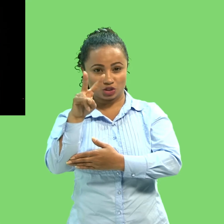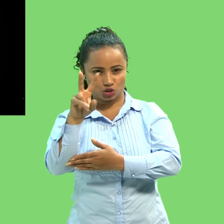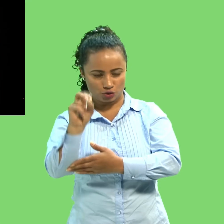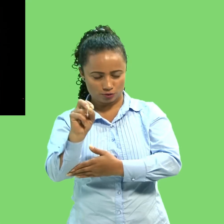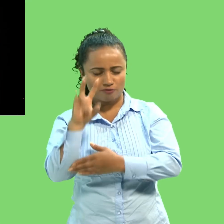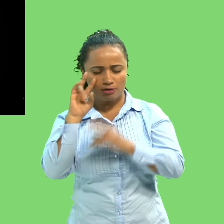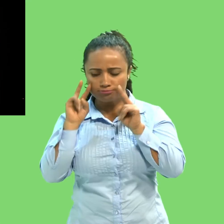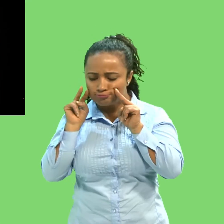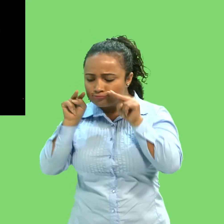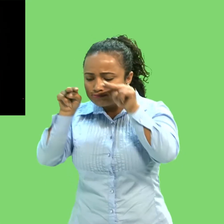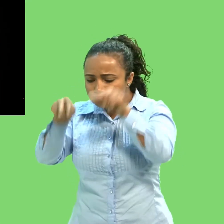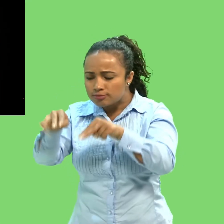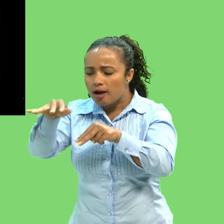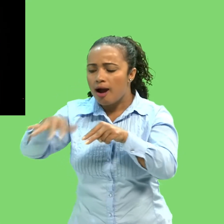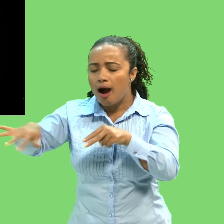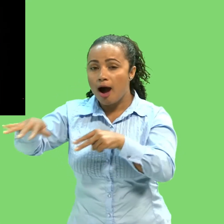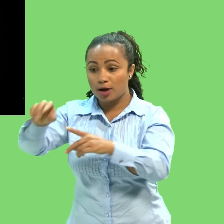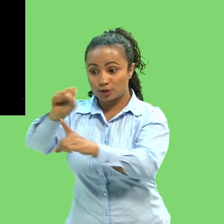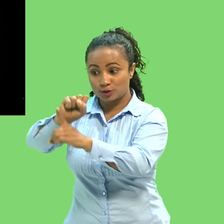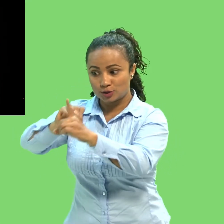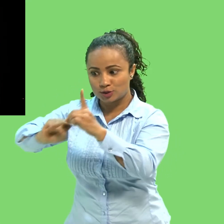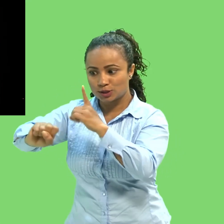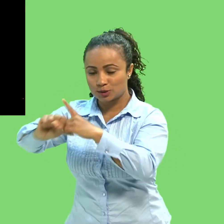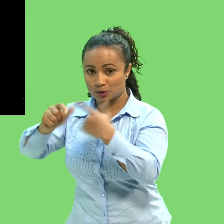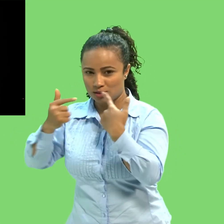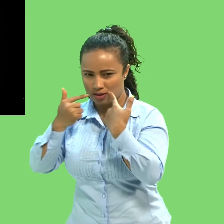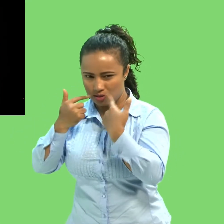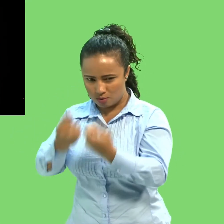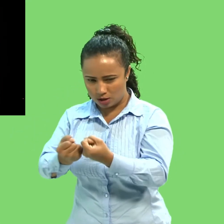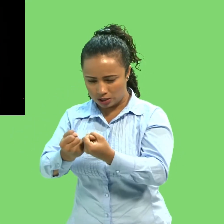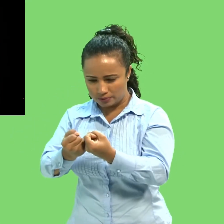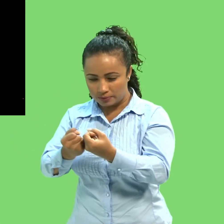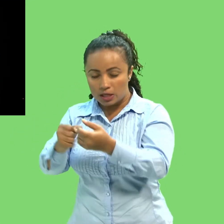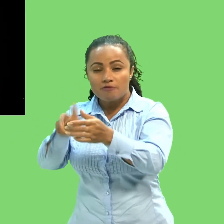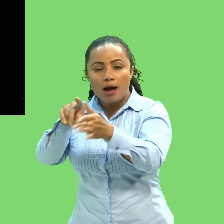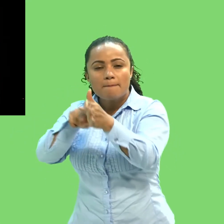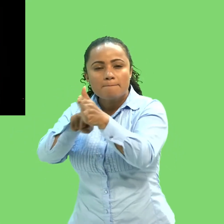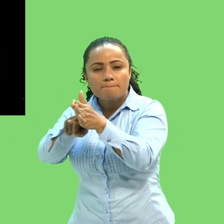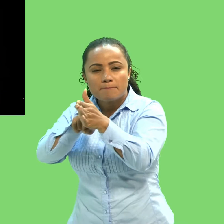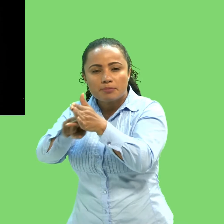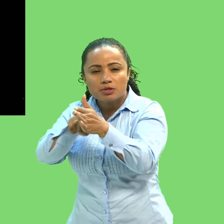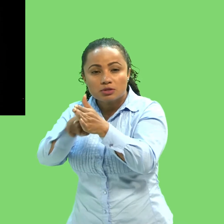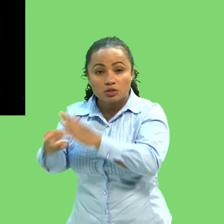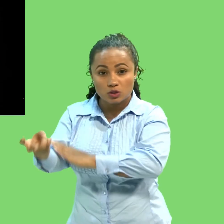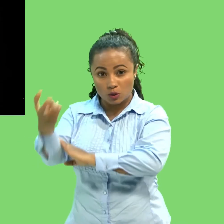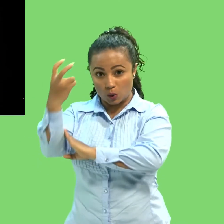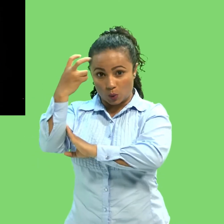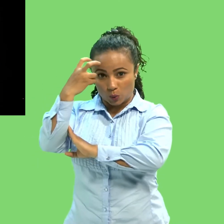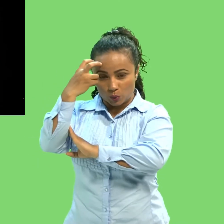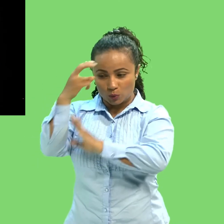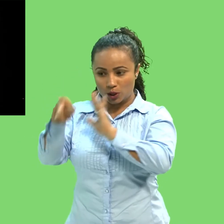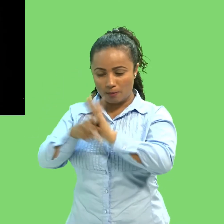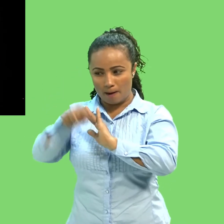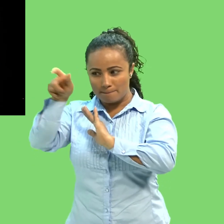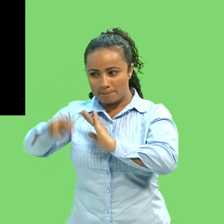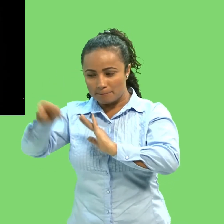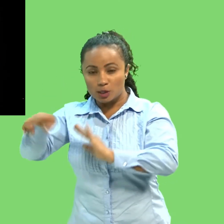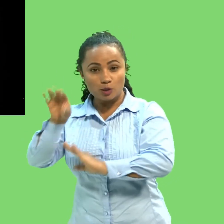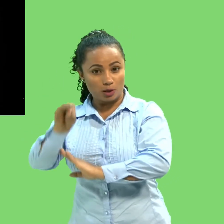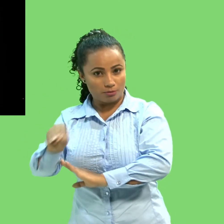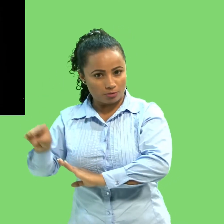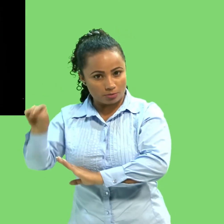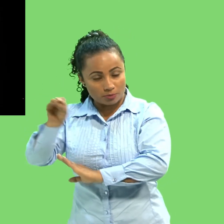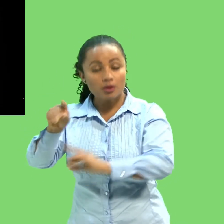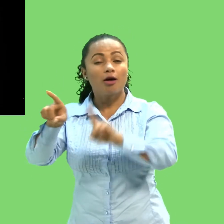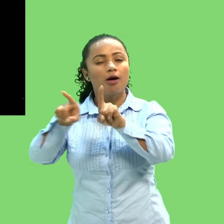de interpretativista. Ele vai focalizar na sociolinguística, voltada